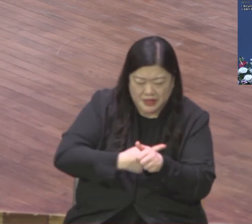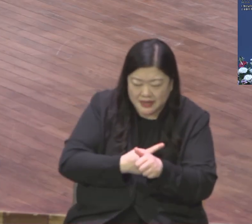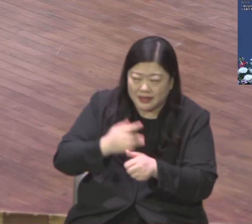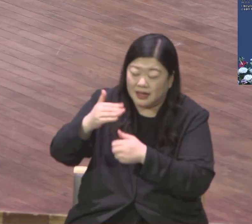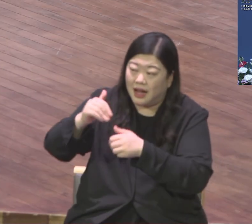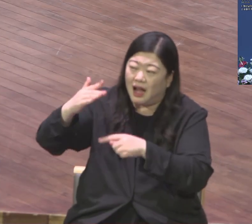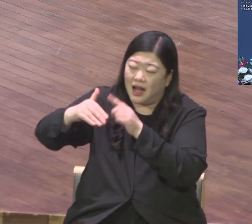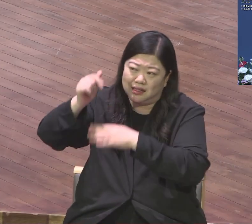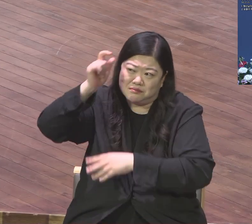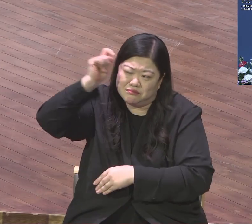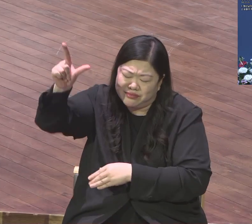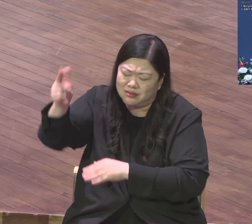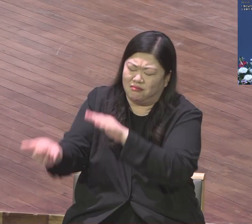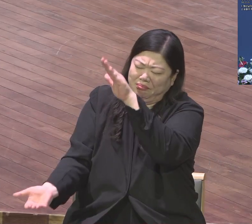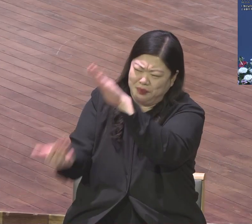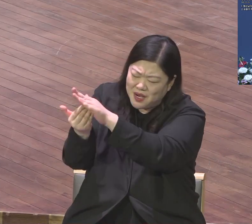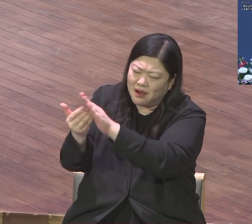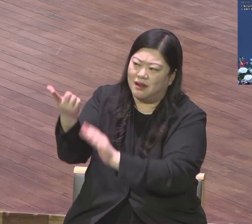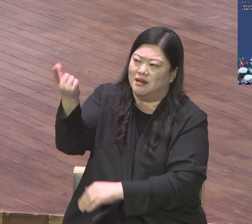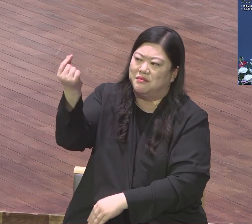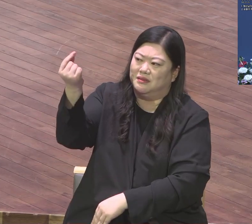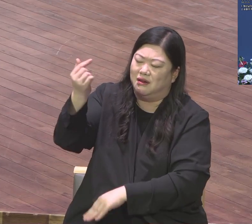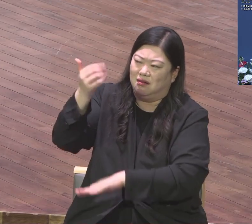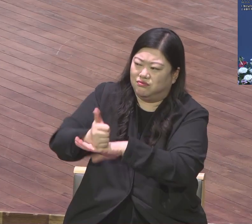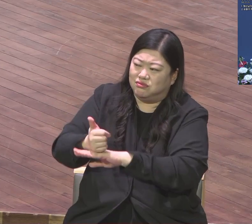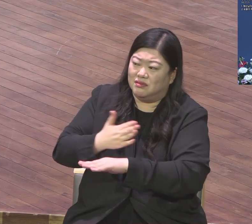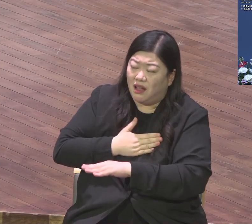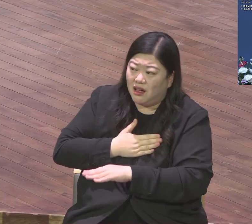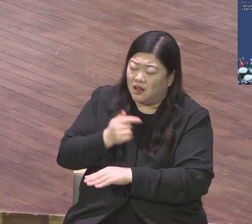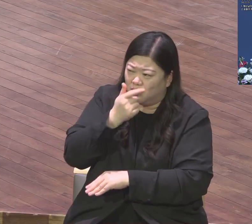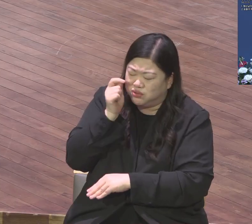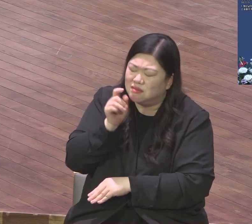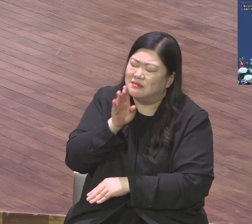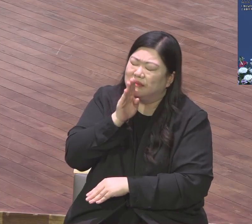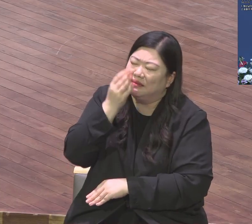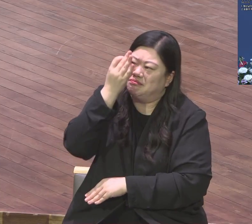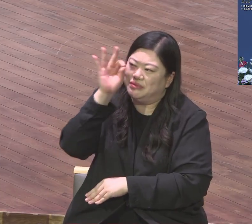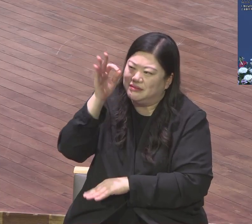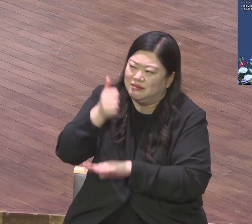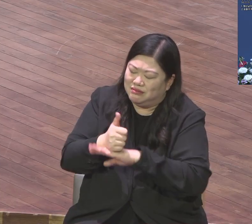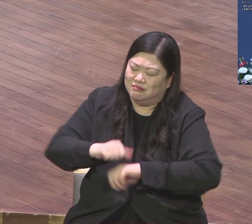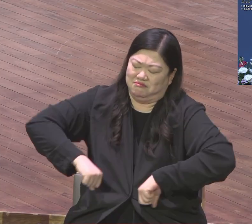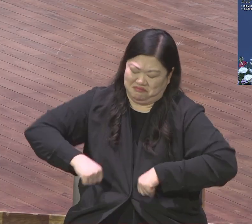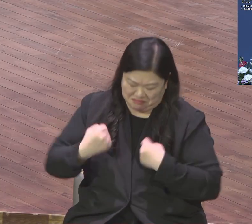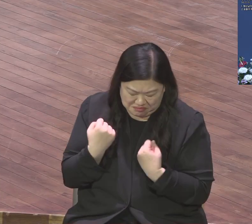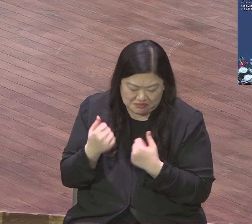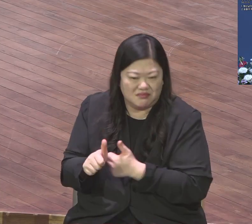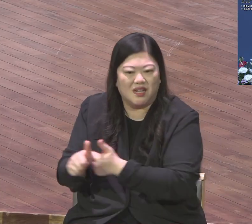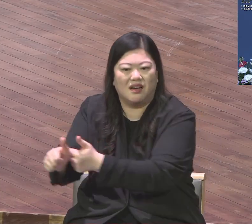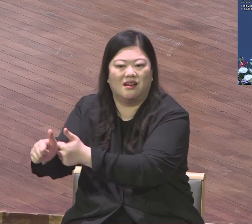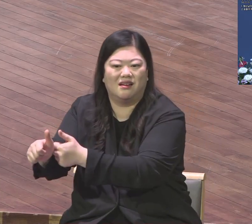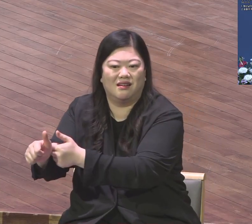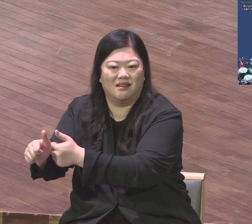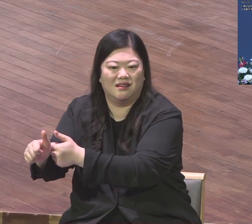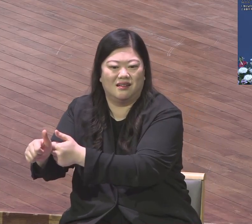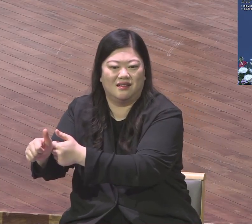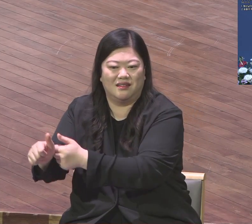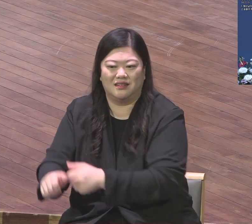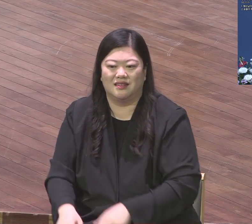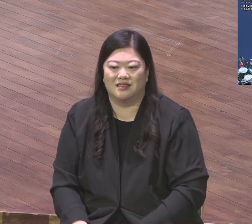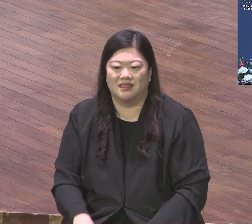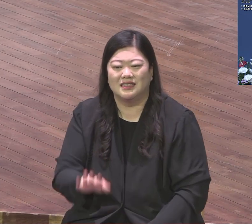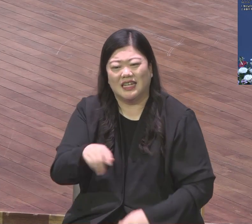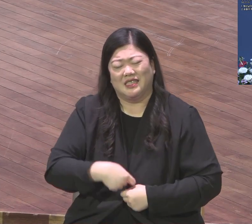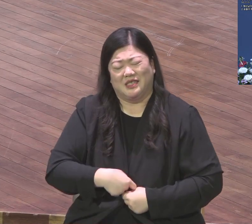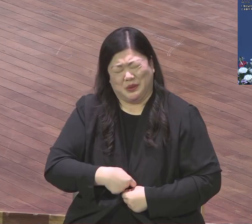내 생각과 차원이 다른 하나님의 말씀을 온전히 따라가시기를 바랍니다. 쉽지는 않을